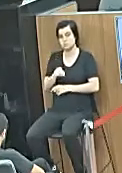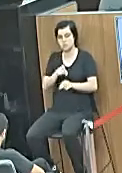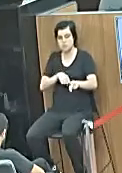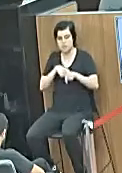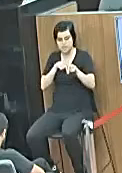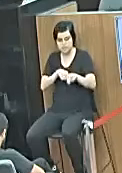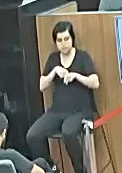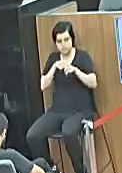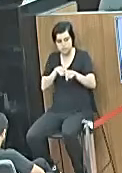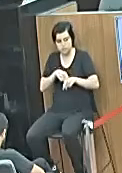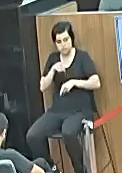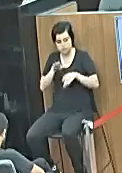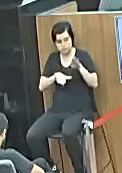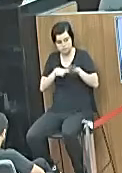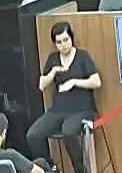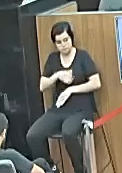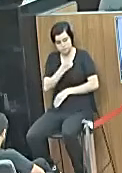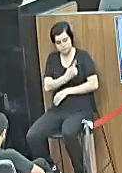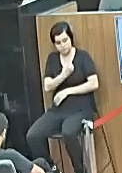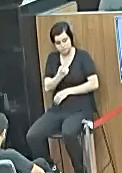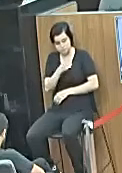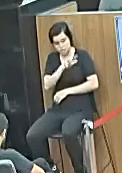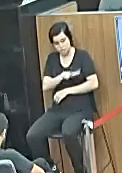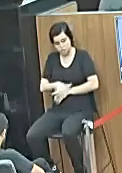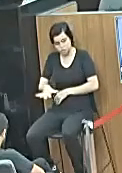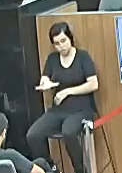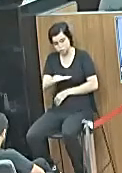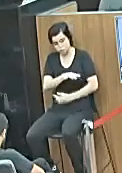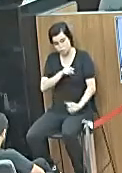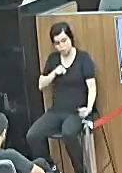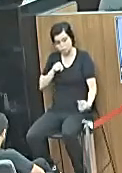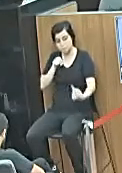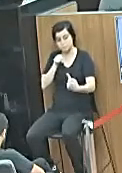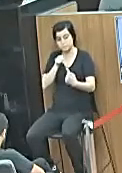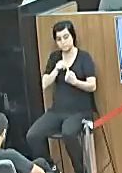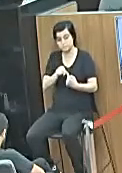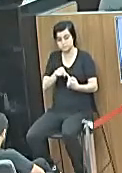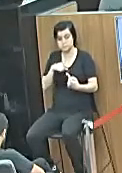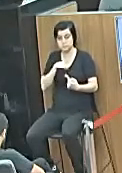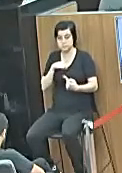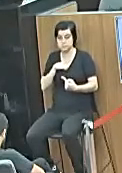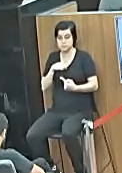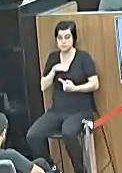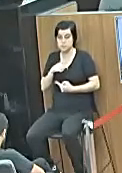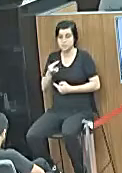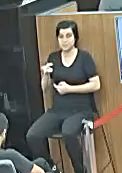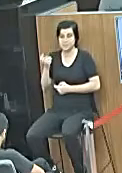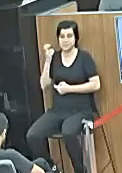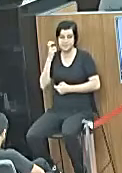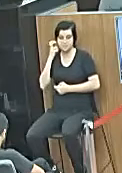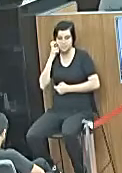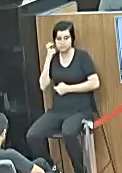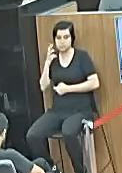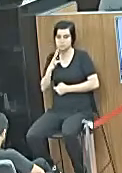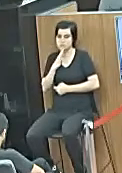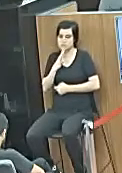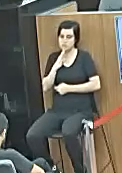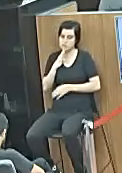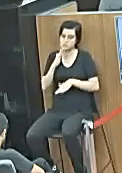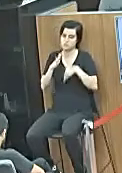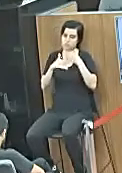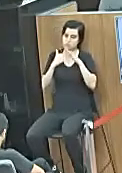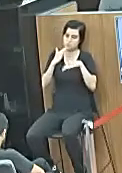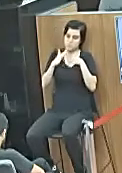acordo com a vocação de cada mês região objetivando a atração e retenção de talentos o desenvolvimento